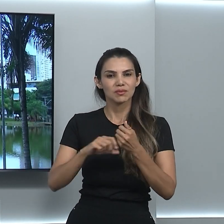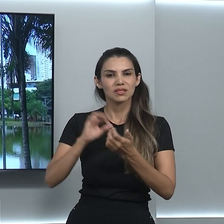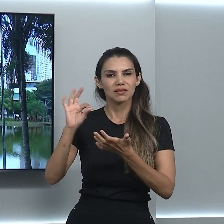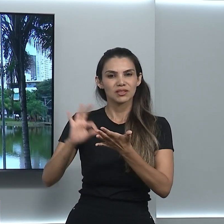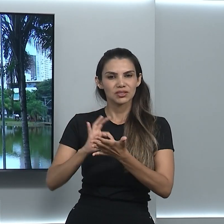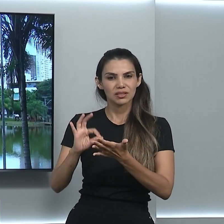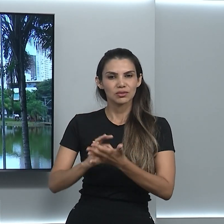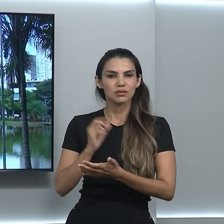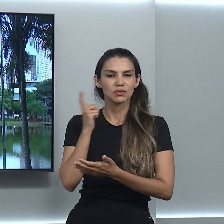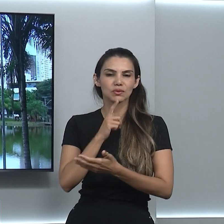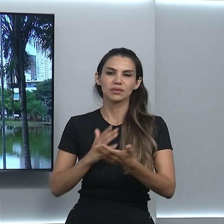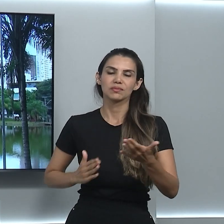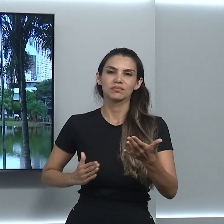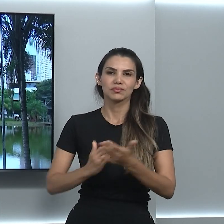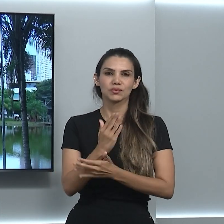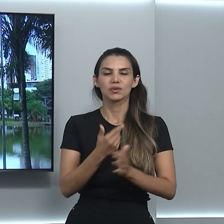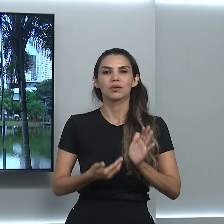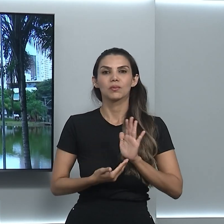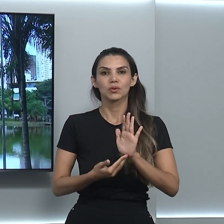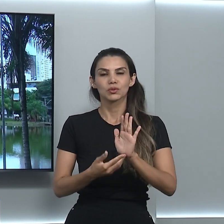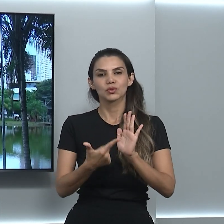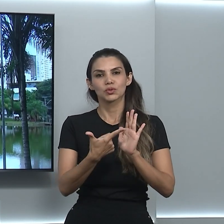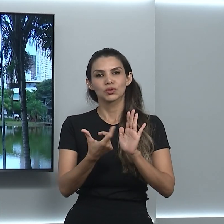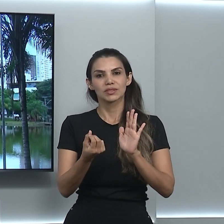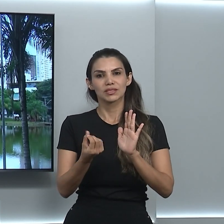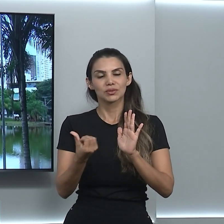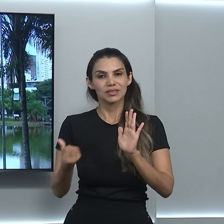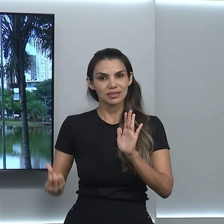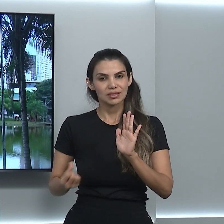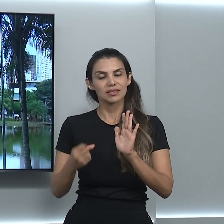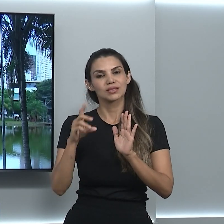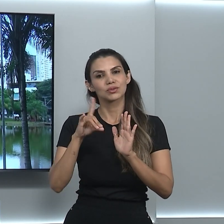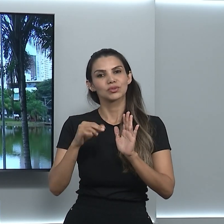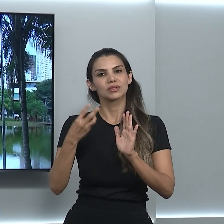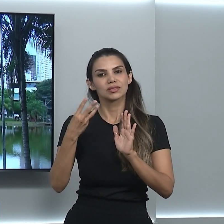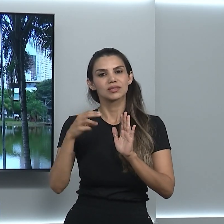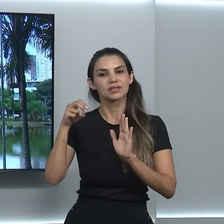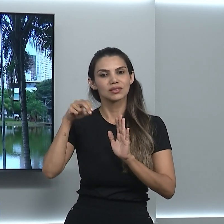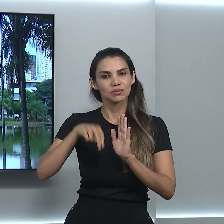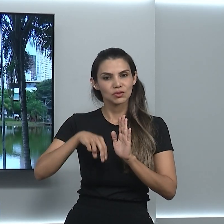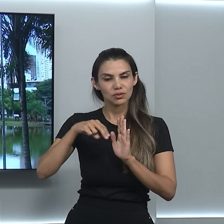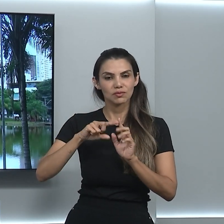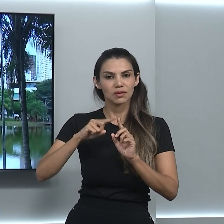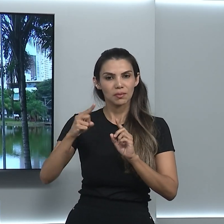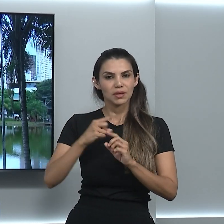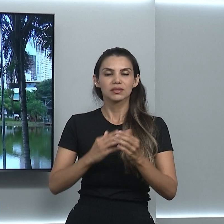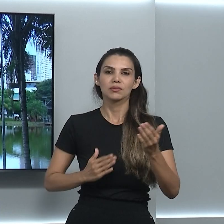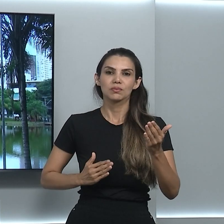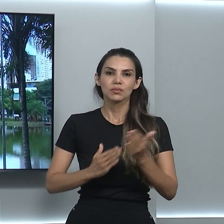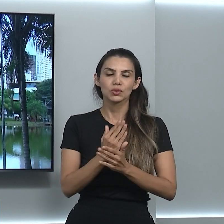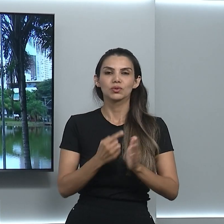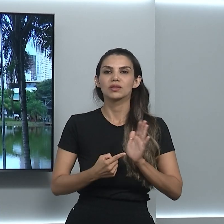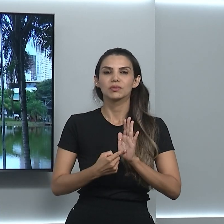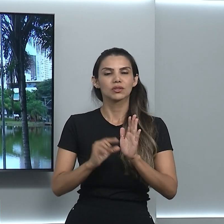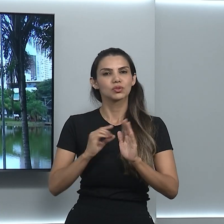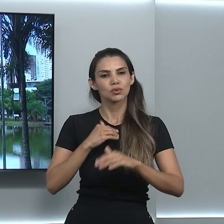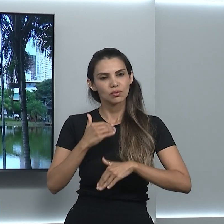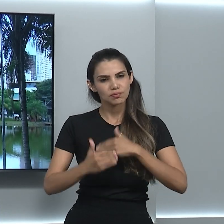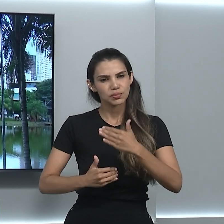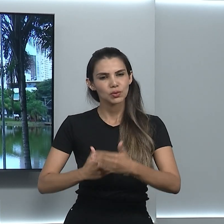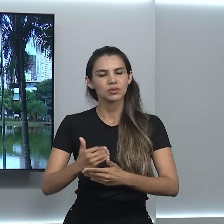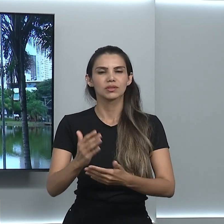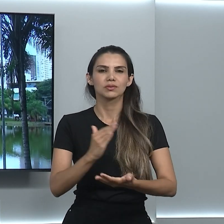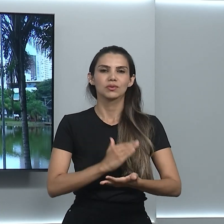Câmara dos Deputados, apresentou 206 no dia 13 de novembro. Porém, sua protocolização e apresentação é apenas o início de um longo